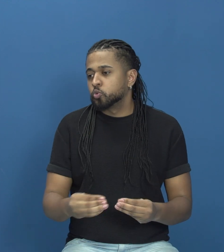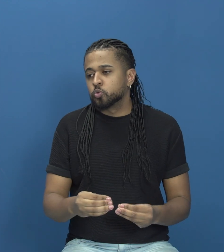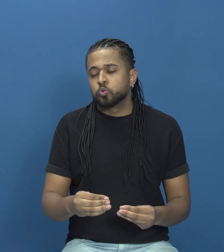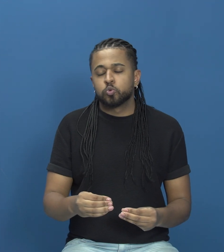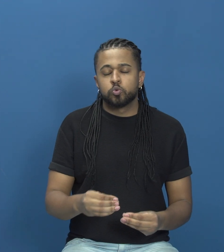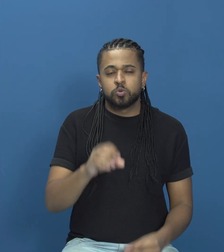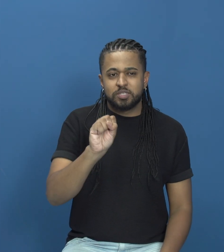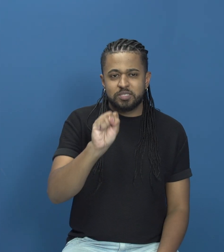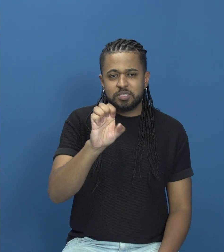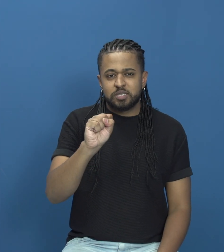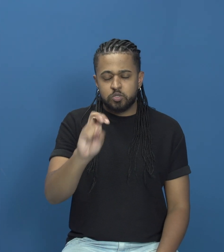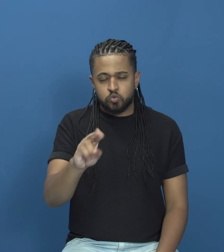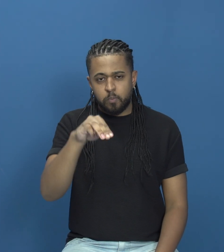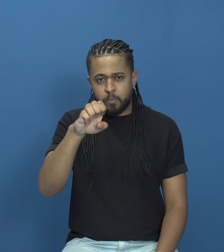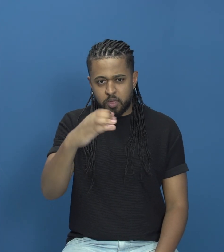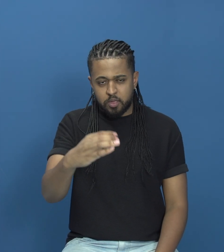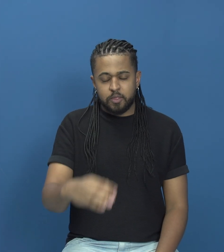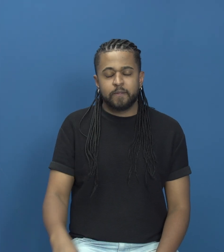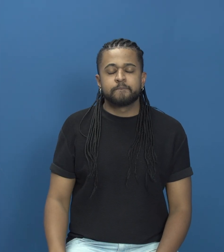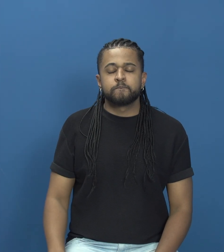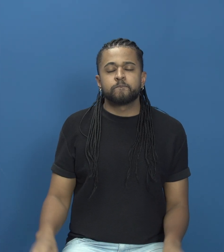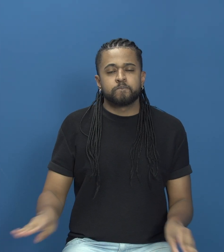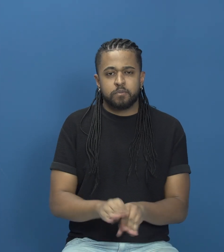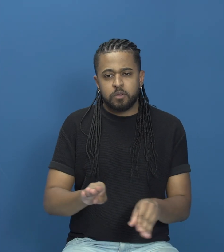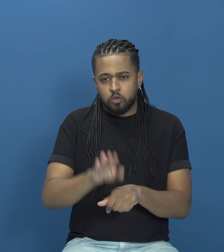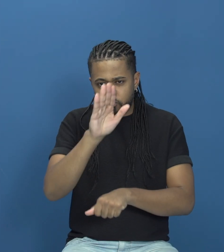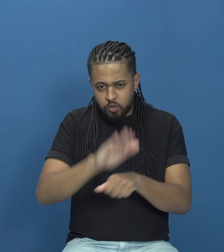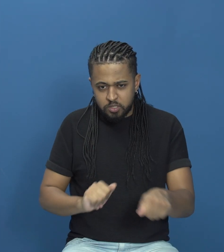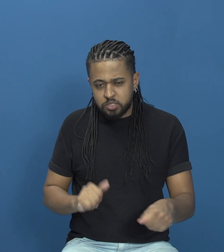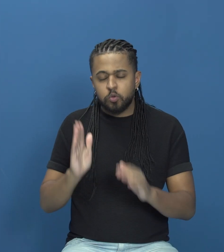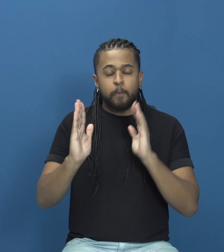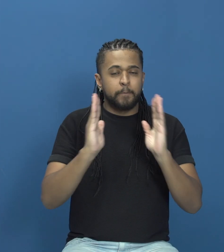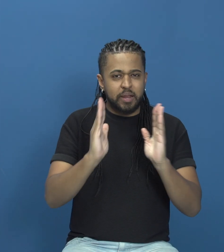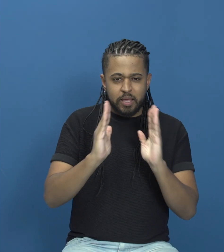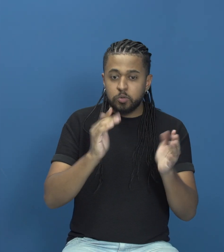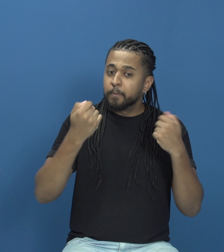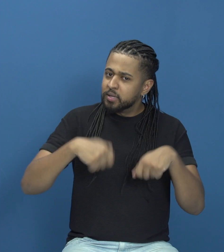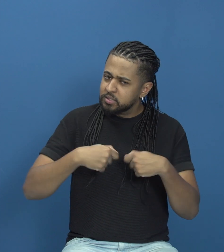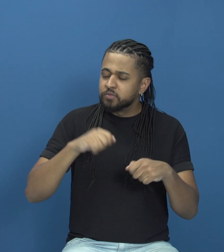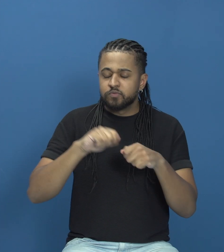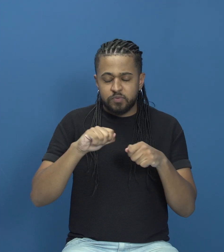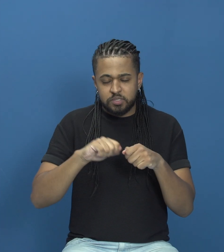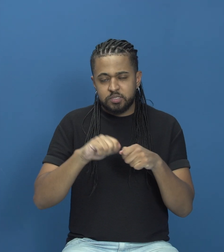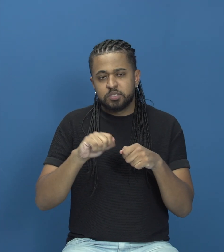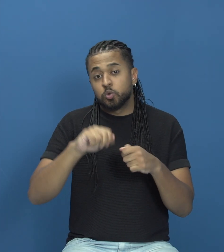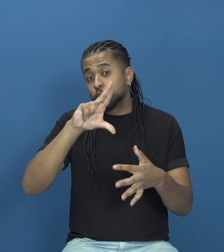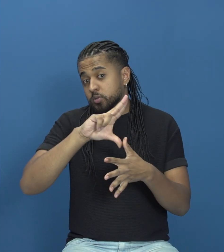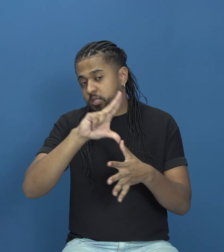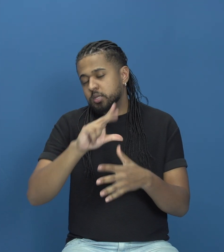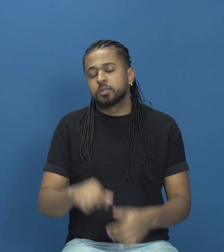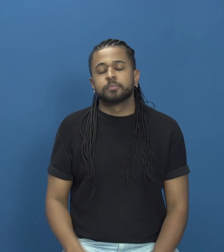pelo CESU-MEC e que a convocação e os prazos devem ser realizados pela